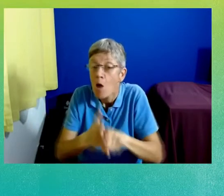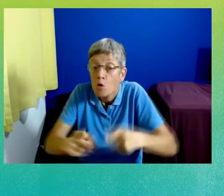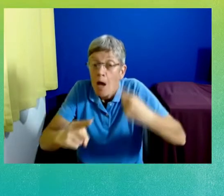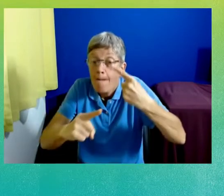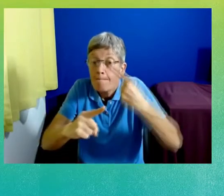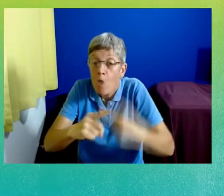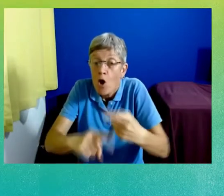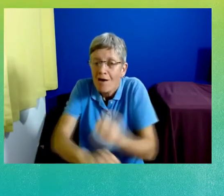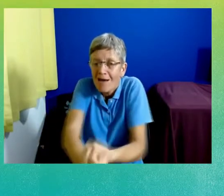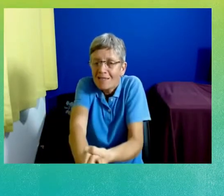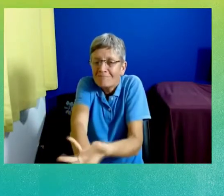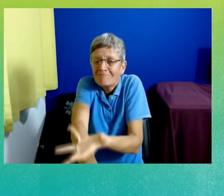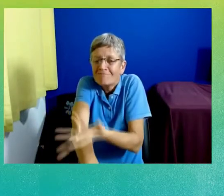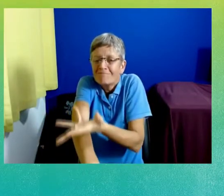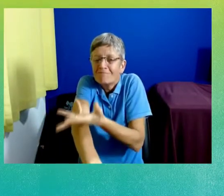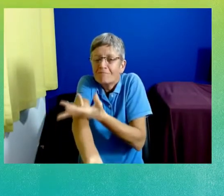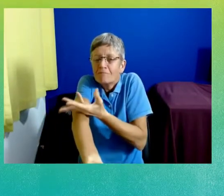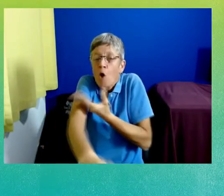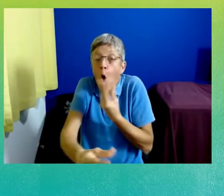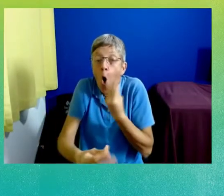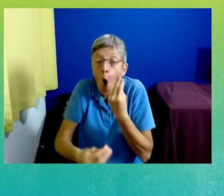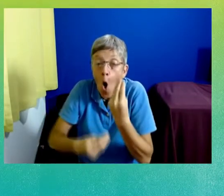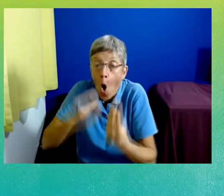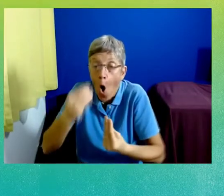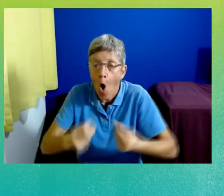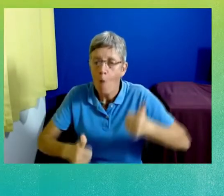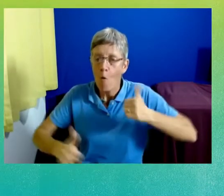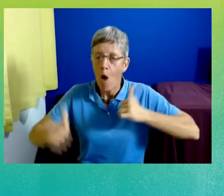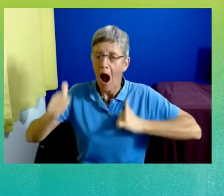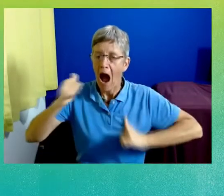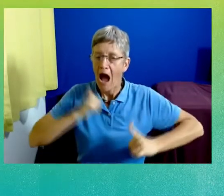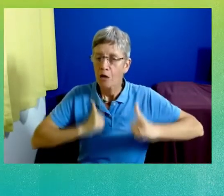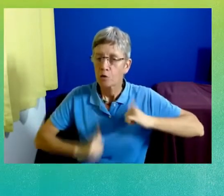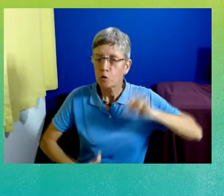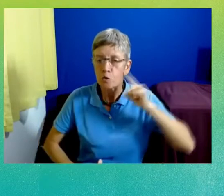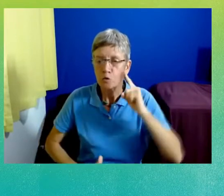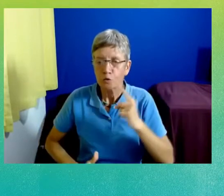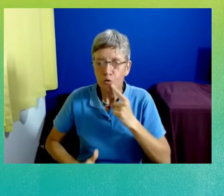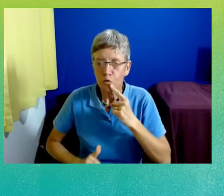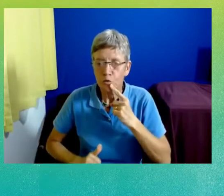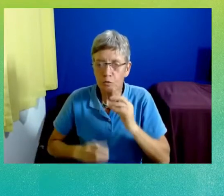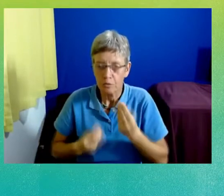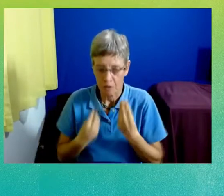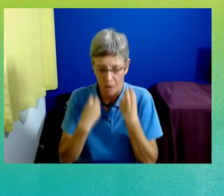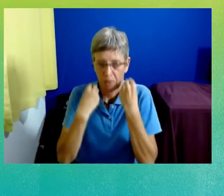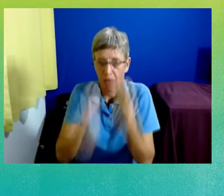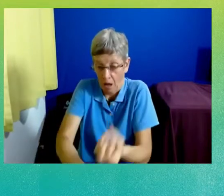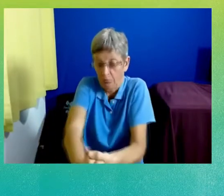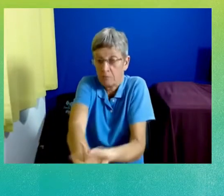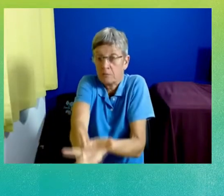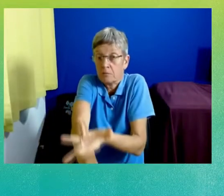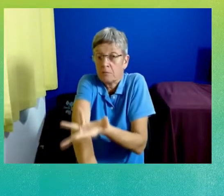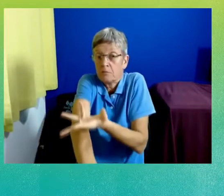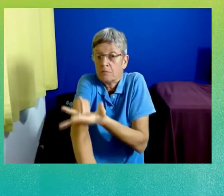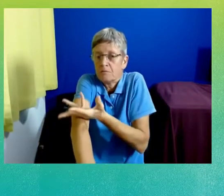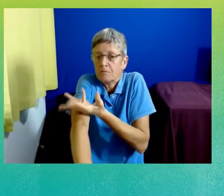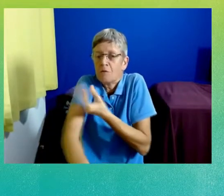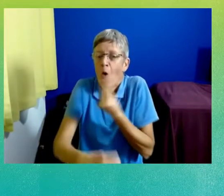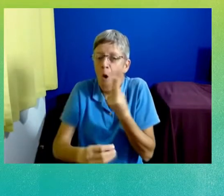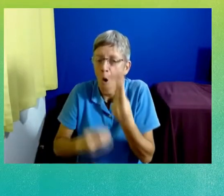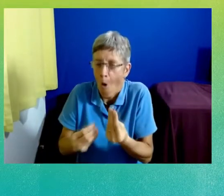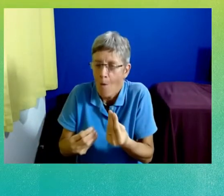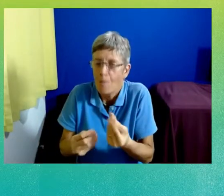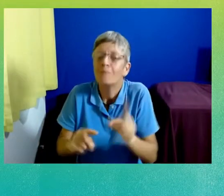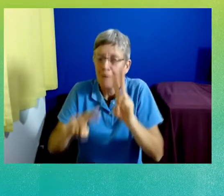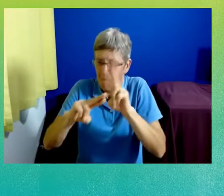também emocionante. Por que te emociona? Isso é importante. Qual foi a performance que o